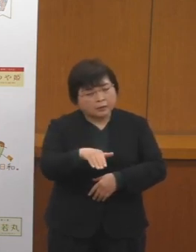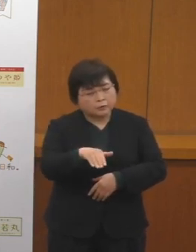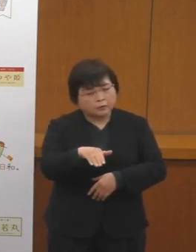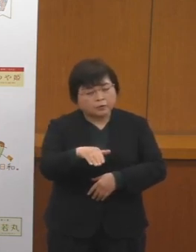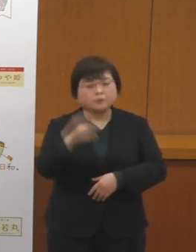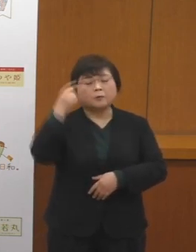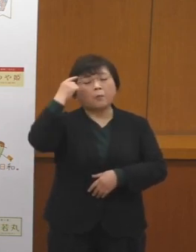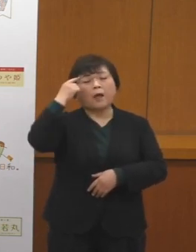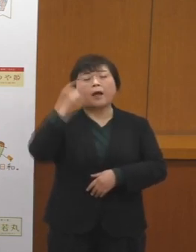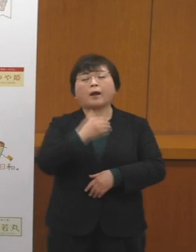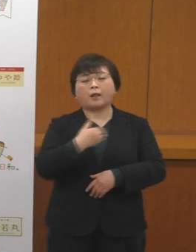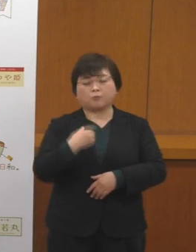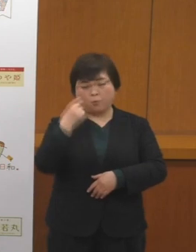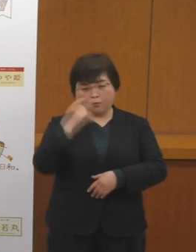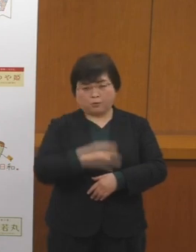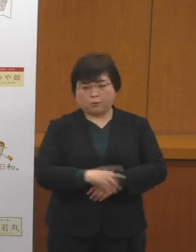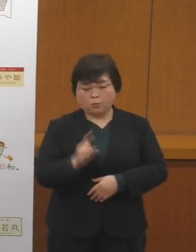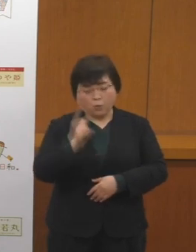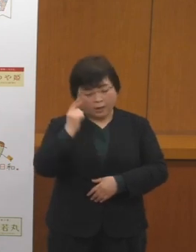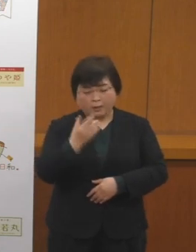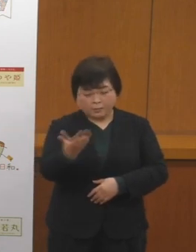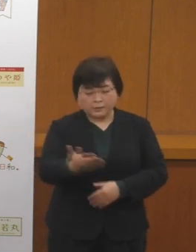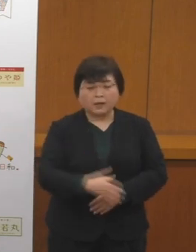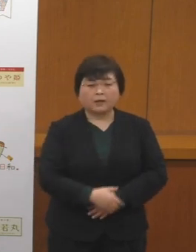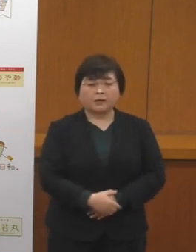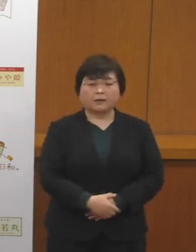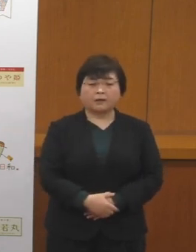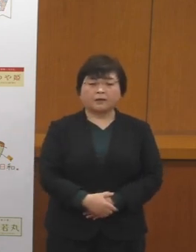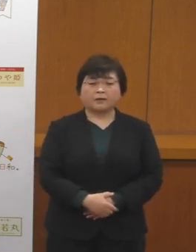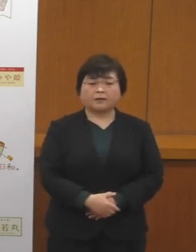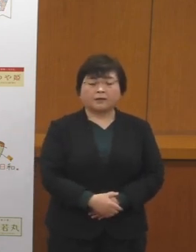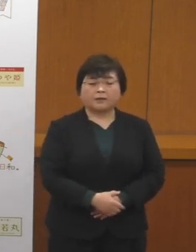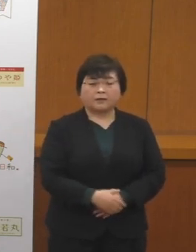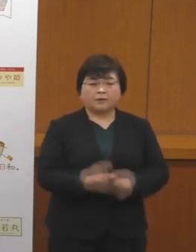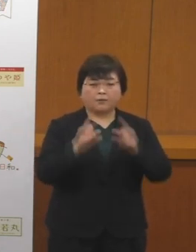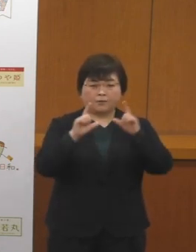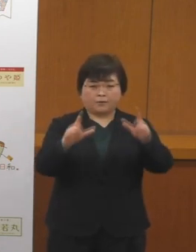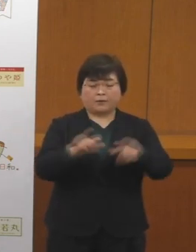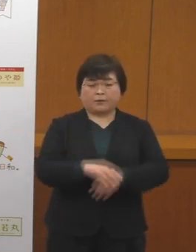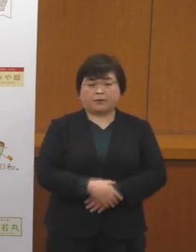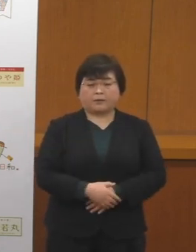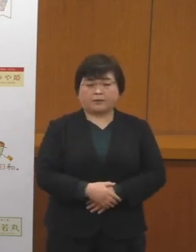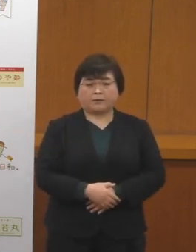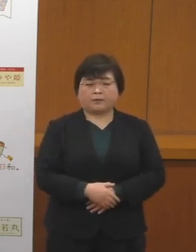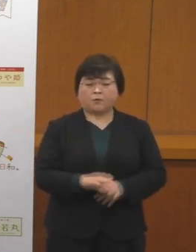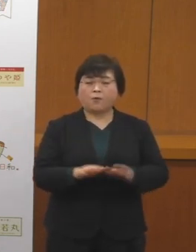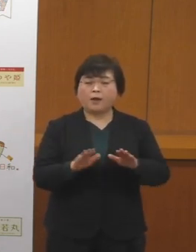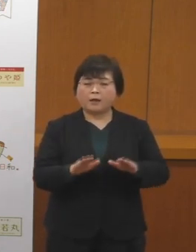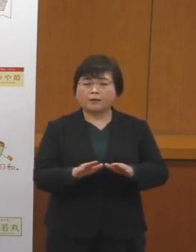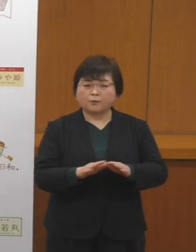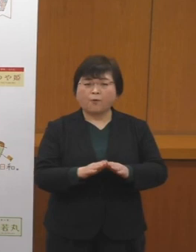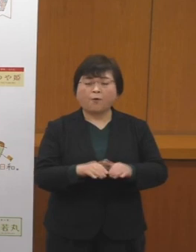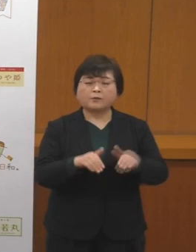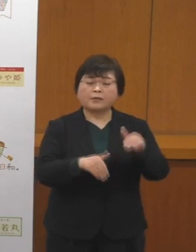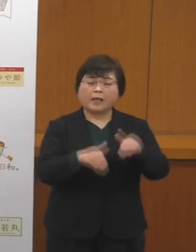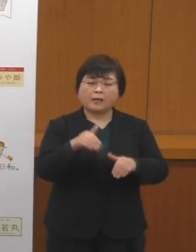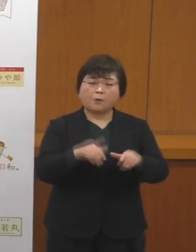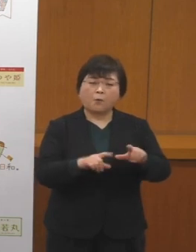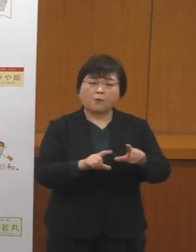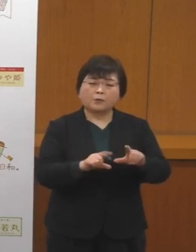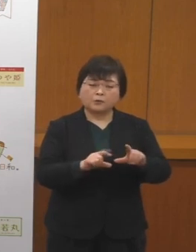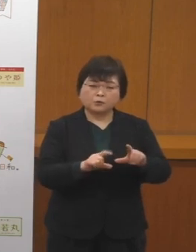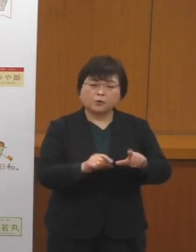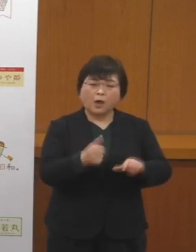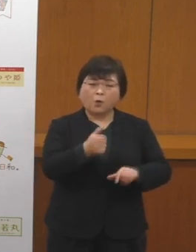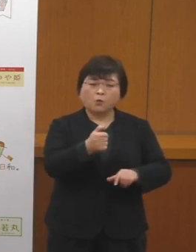と思うんですけども保健用どのようにお考えになるでしょうかはいえーコンパンの県議会議員選挙の投票